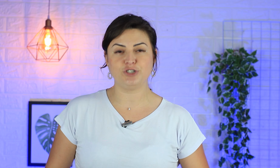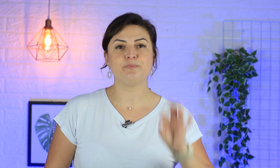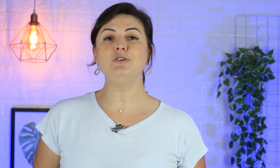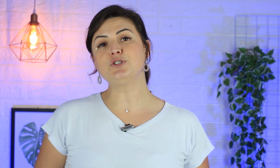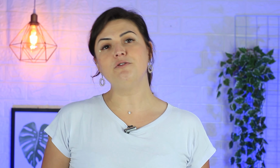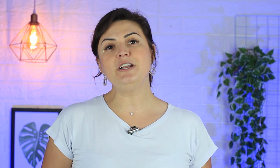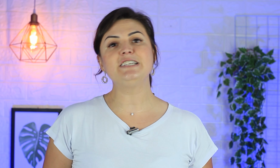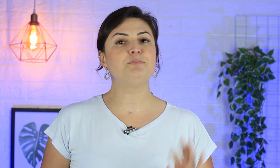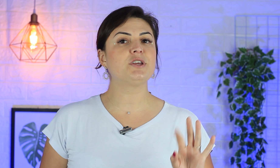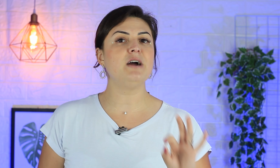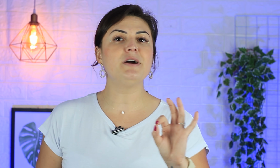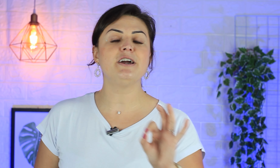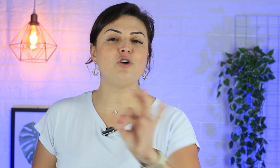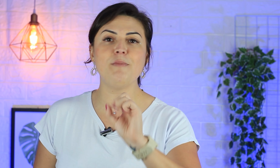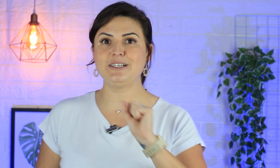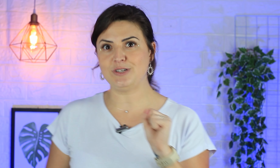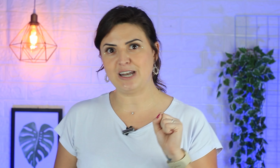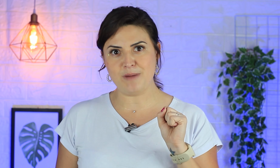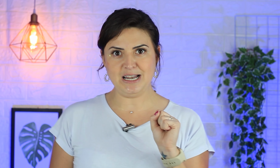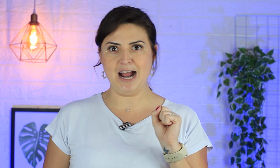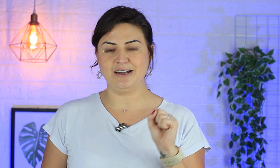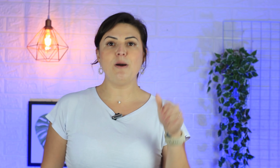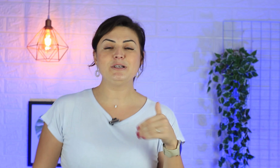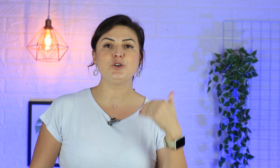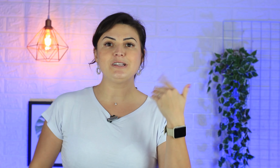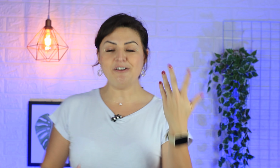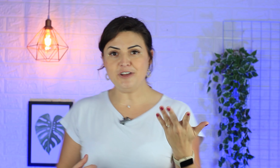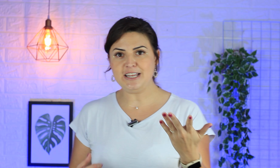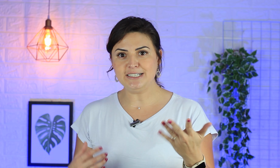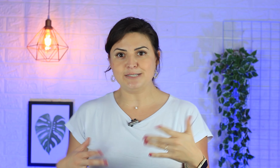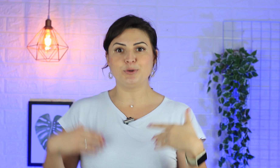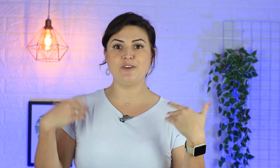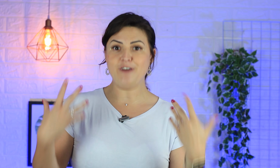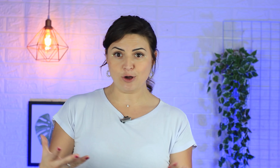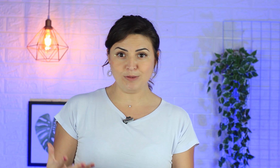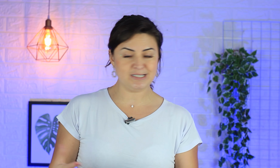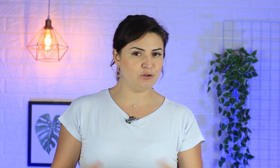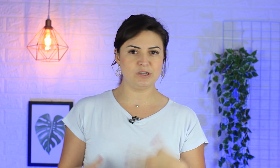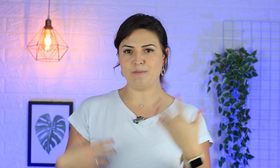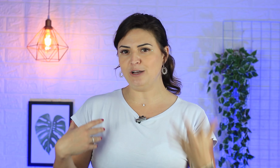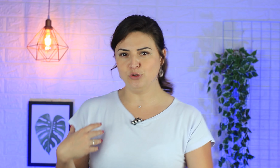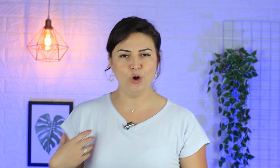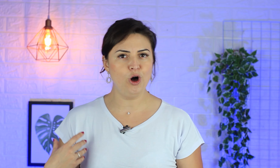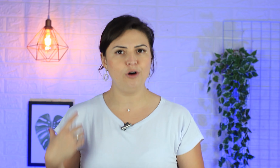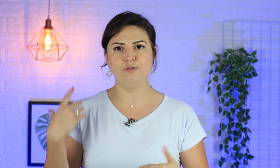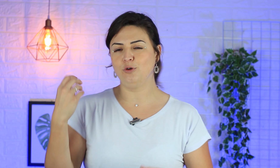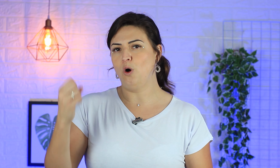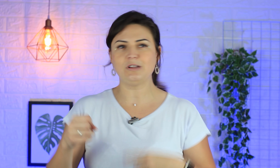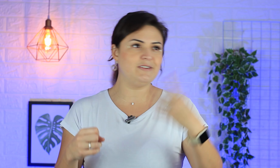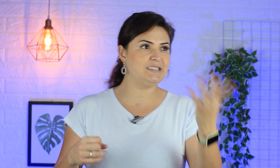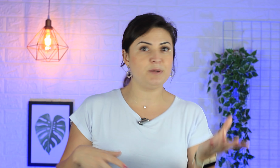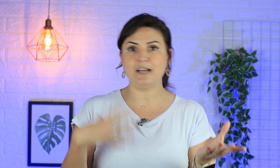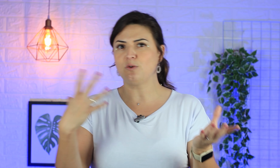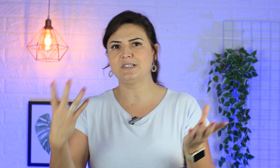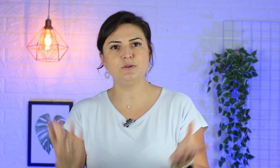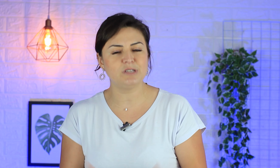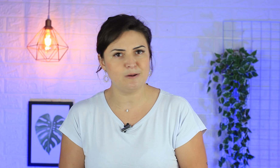Eu estou feliz porque amanhã começo a trabalhar. Então a pessoa tá feliz porque vai começar num trabalho novo ou tava desempregada e conseguiu um